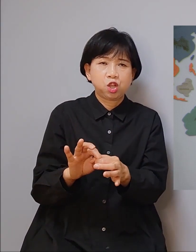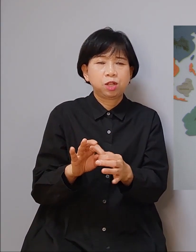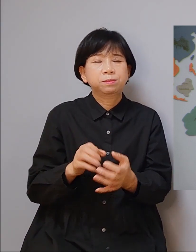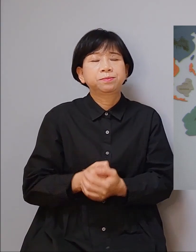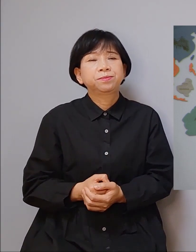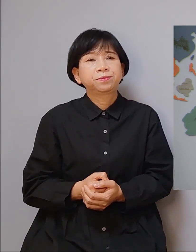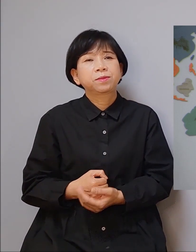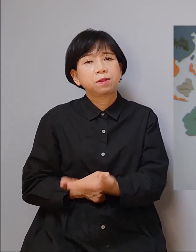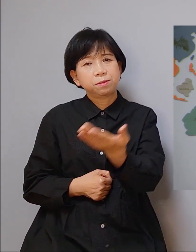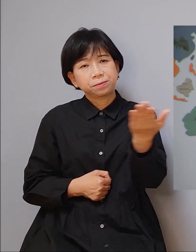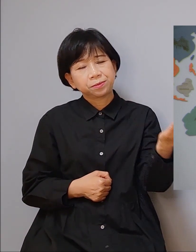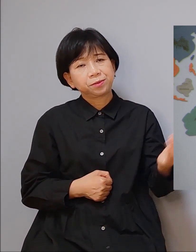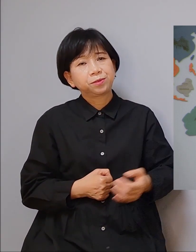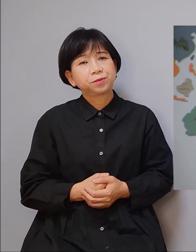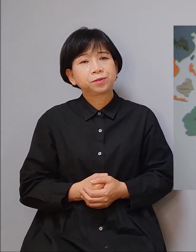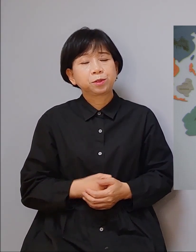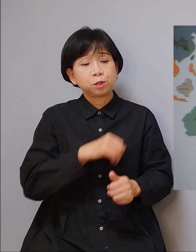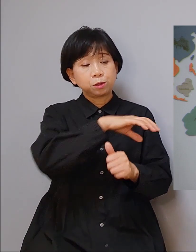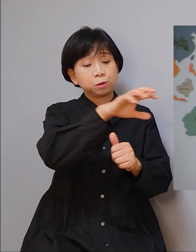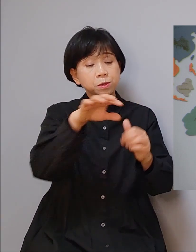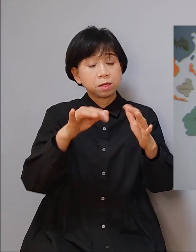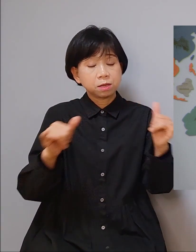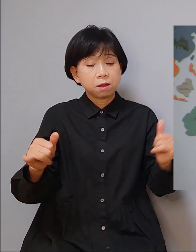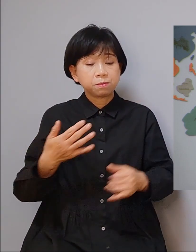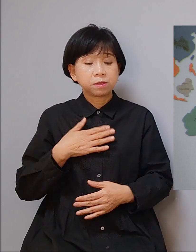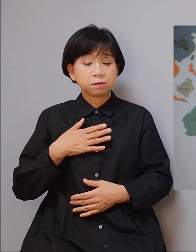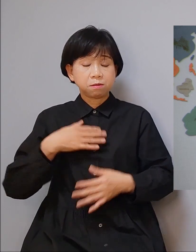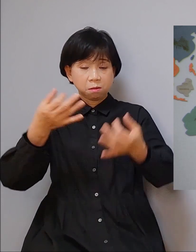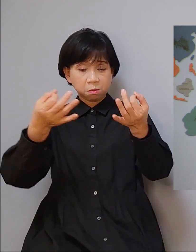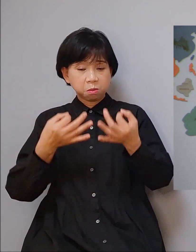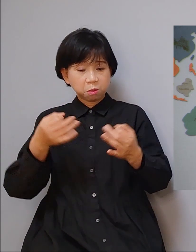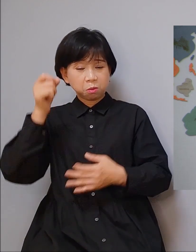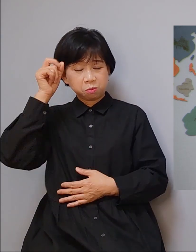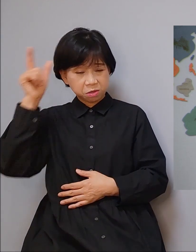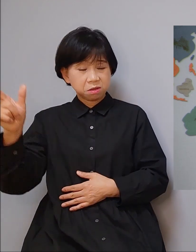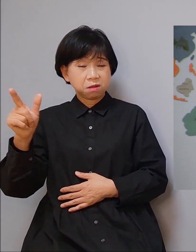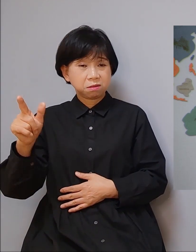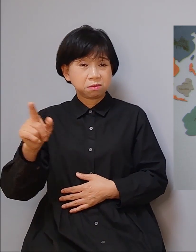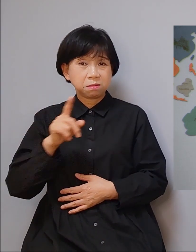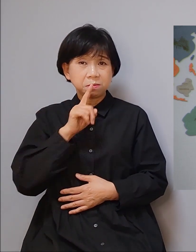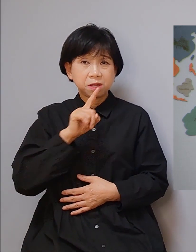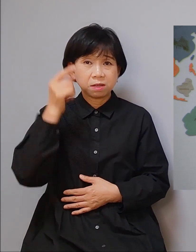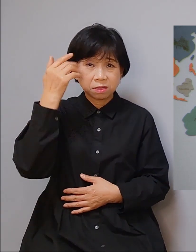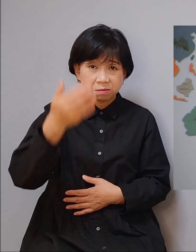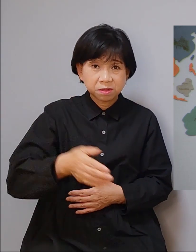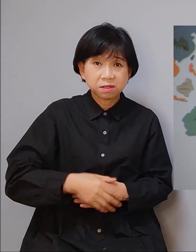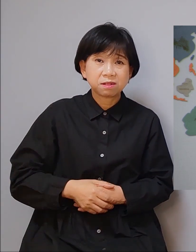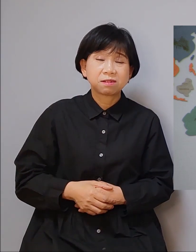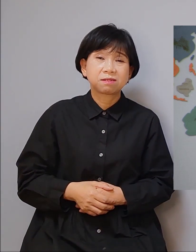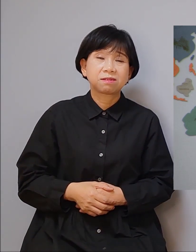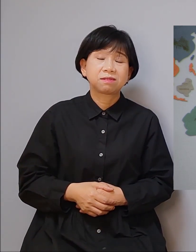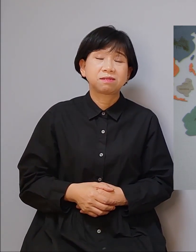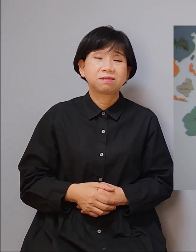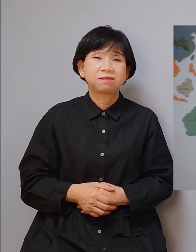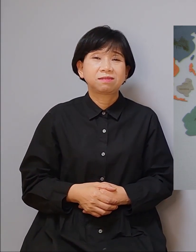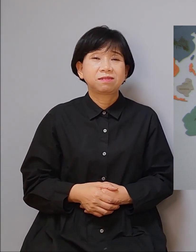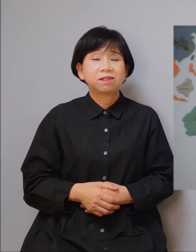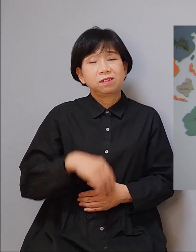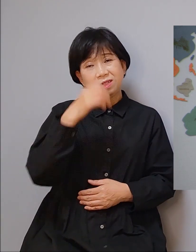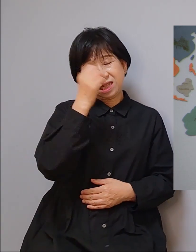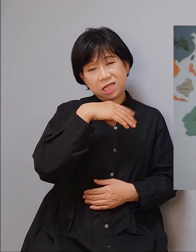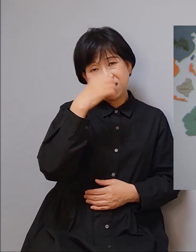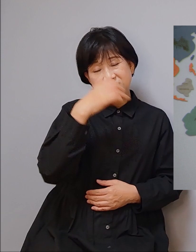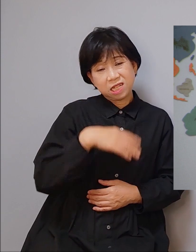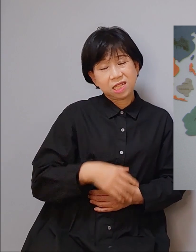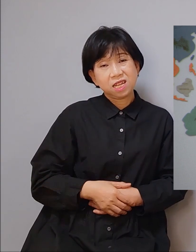여러분은 어떠십니까? 주변의 사람들이 우리를 보고 위대한 인물이 될 제목이라고 말합니까? 아니면 그런 것 저런 것도 없이 그냥